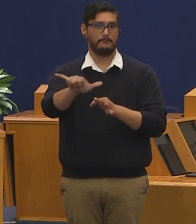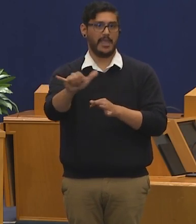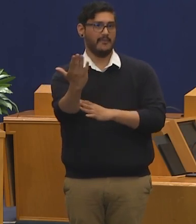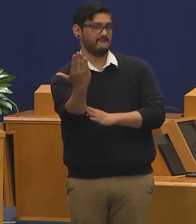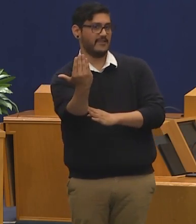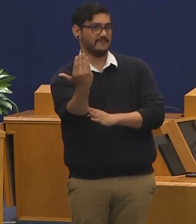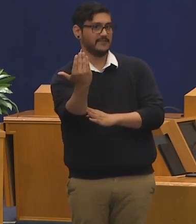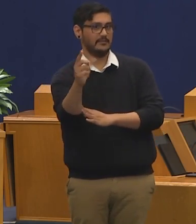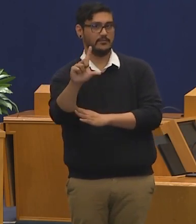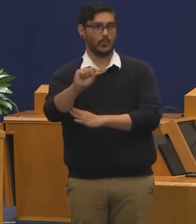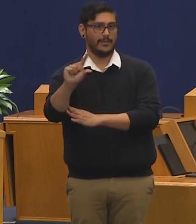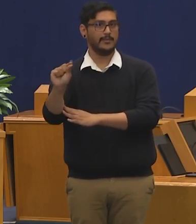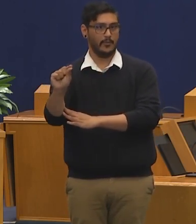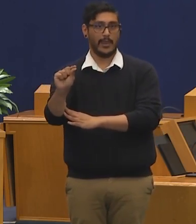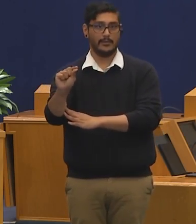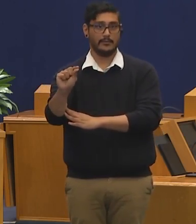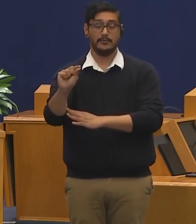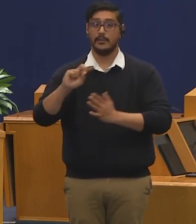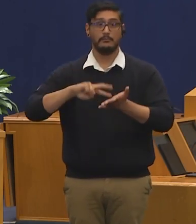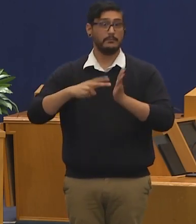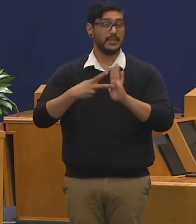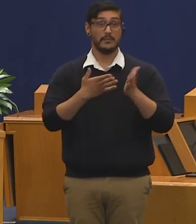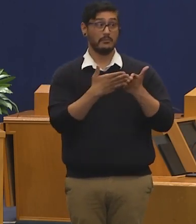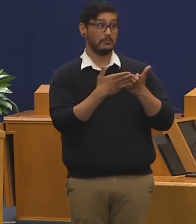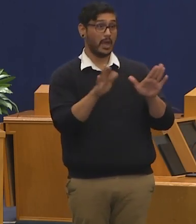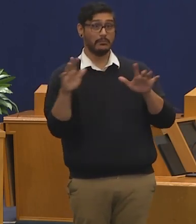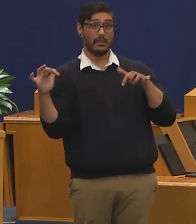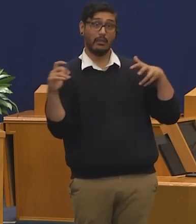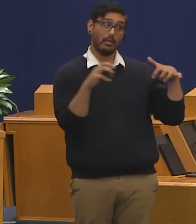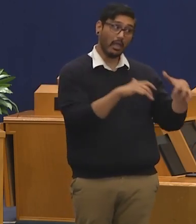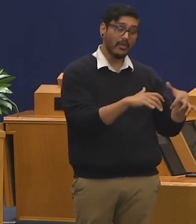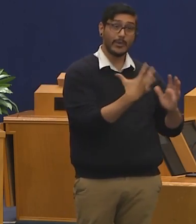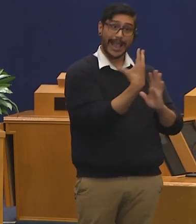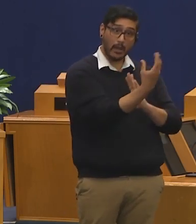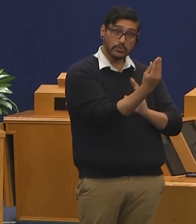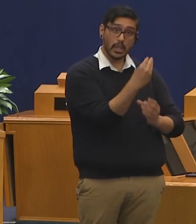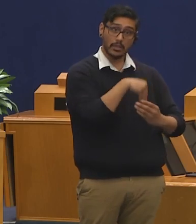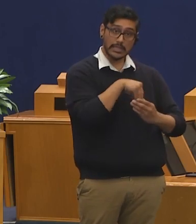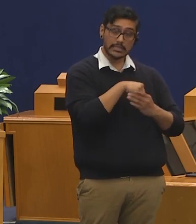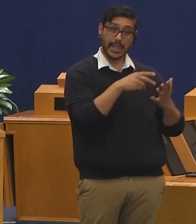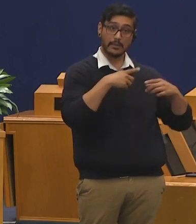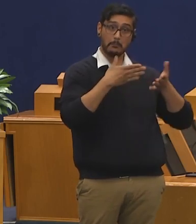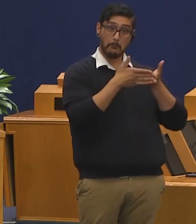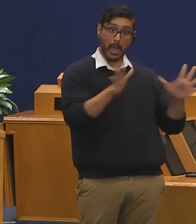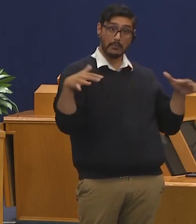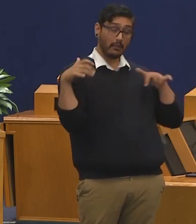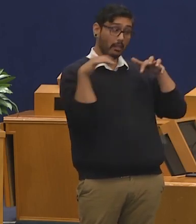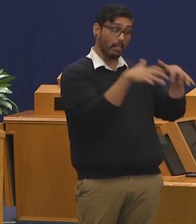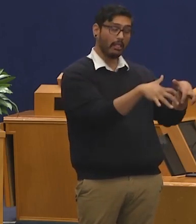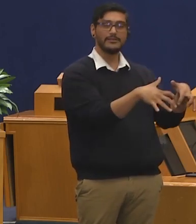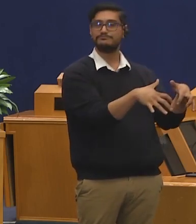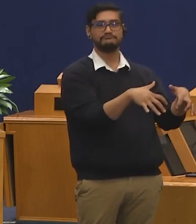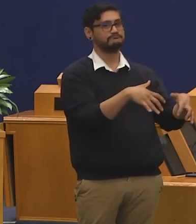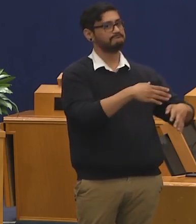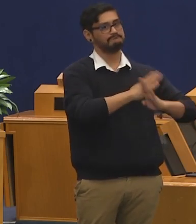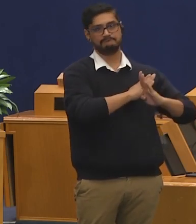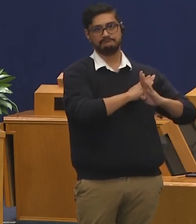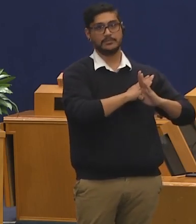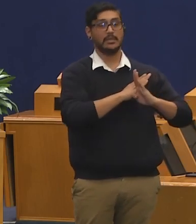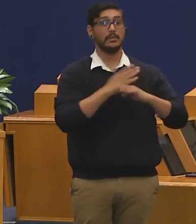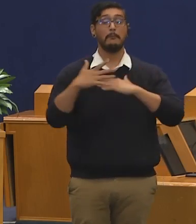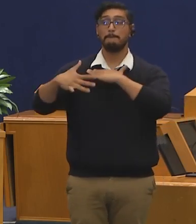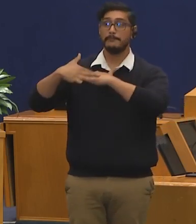y eventos públicos y privados en interiores y exteriores siguen estando prohibidos. Las playas, senderos